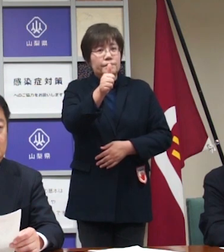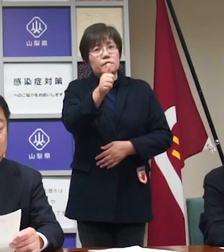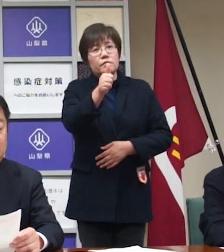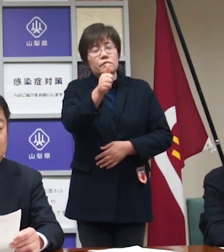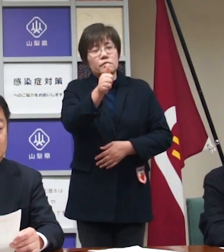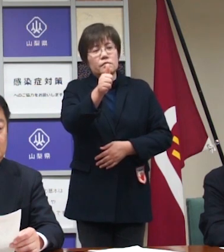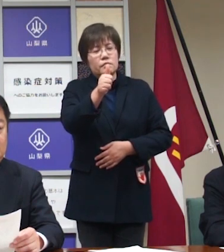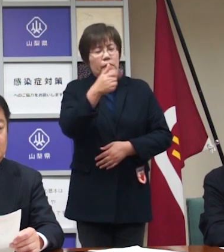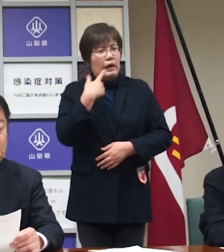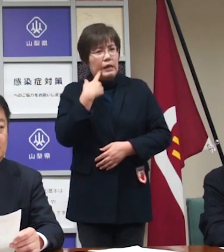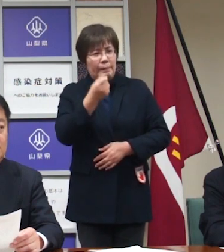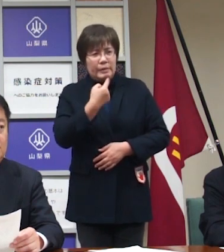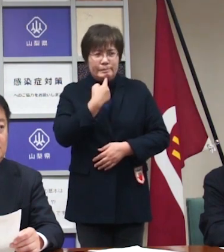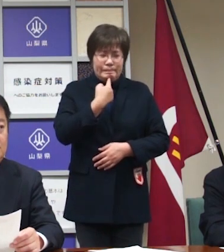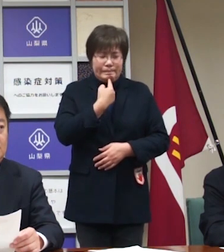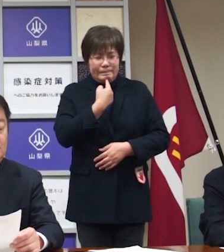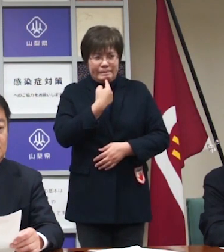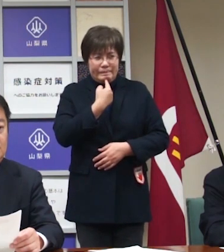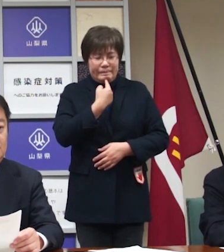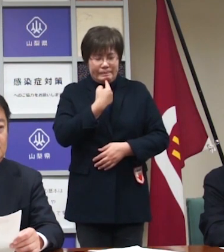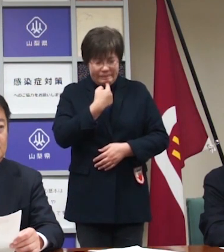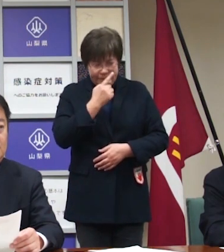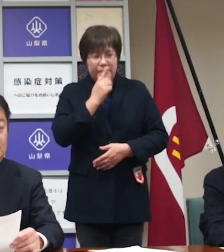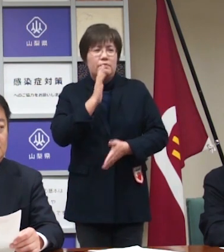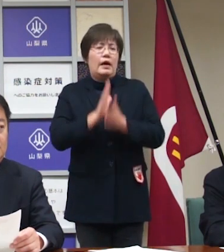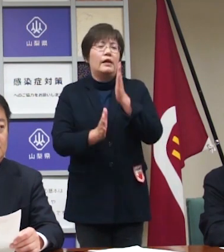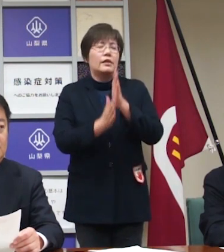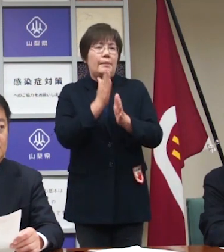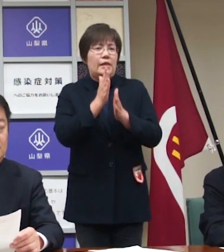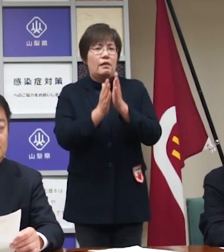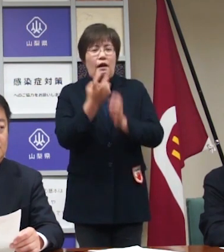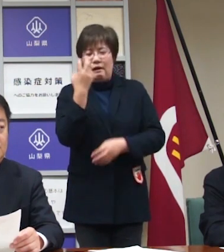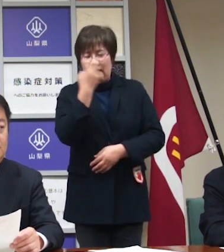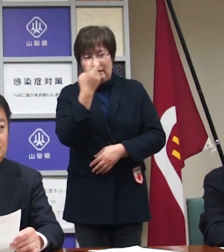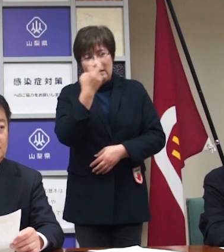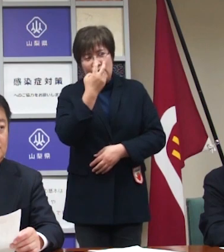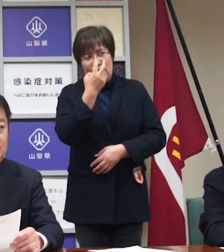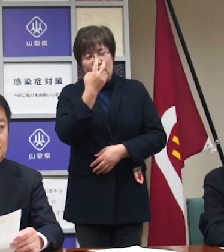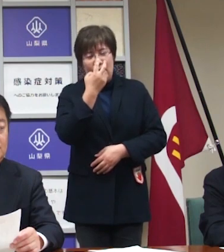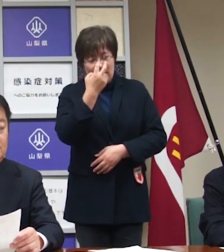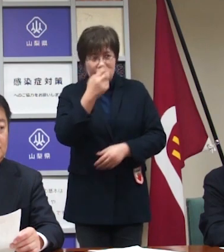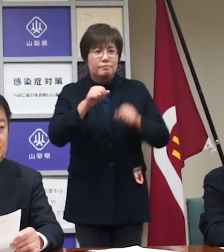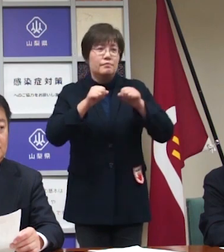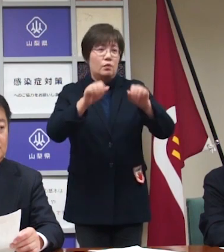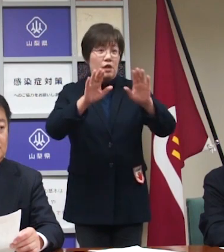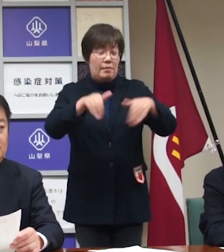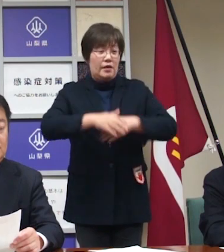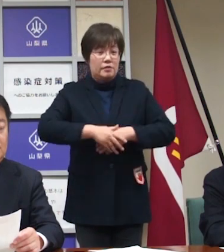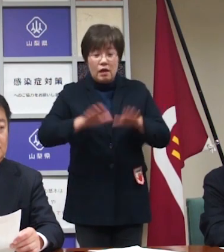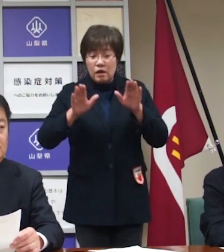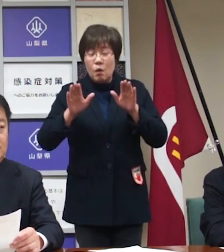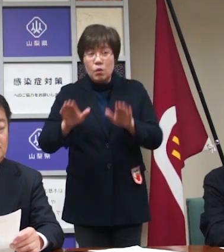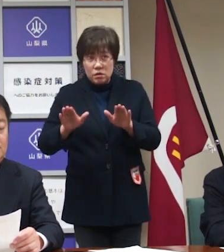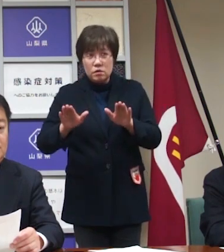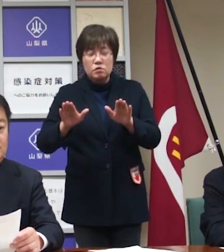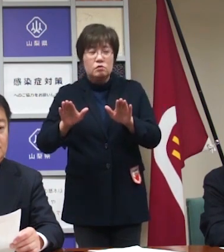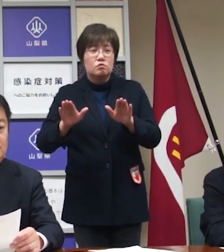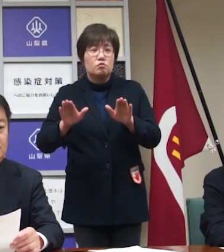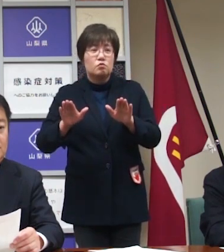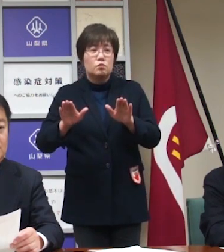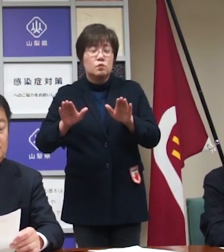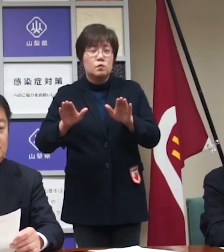やはり疑わしいのでということで、まあ、再度検体を取り直して、本日出して